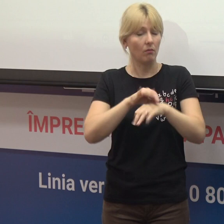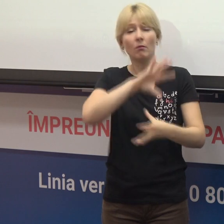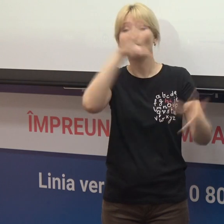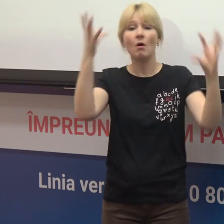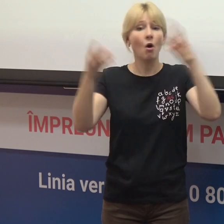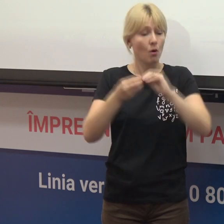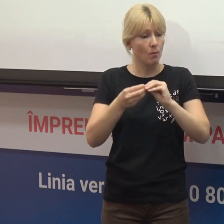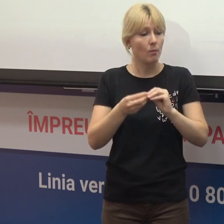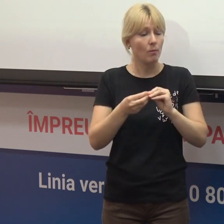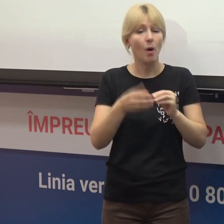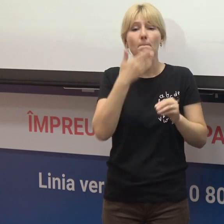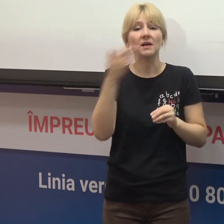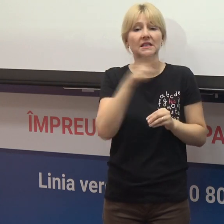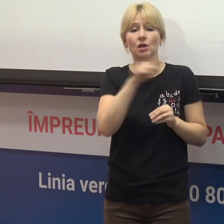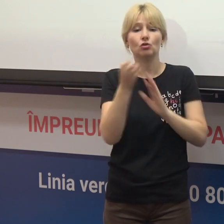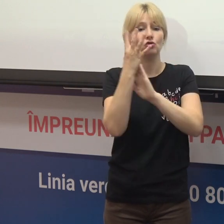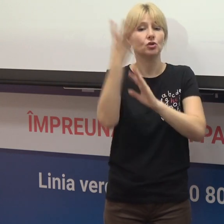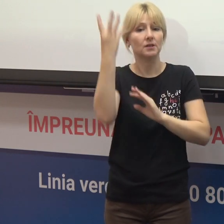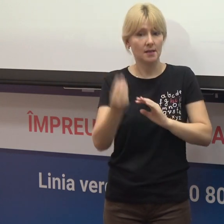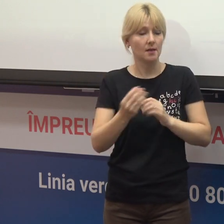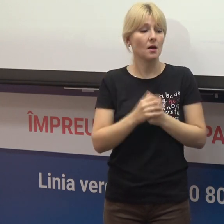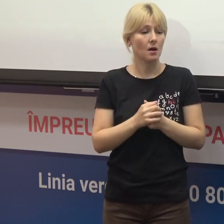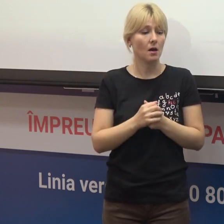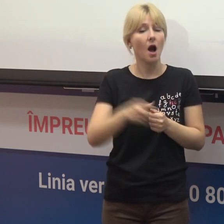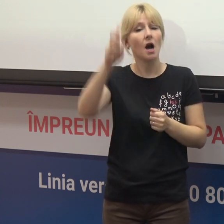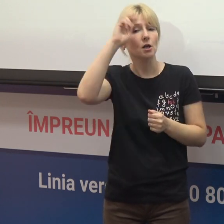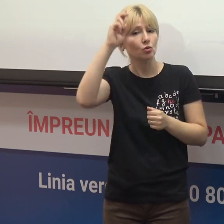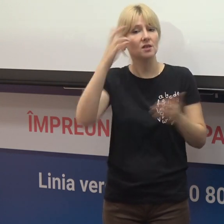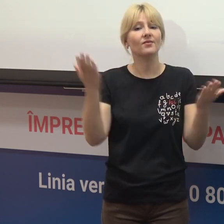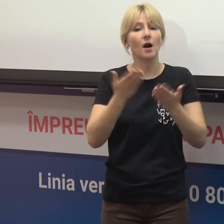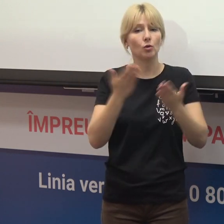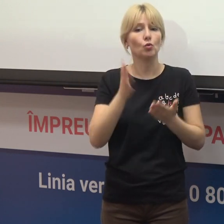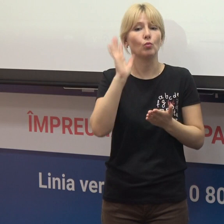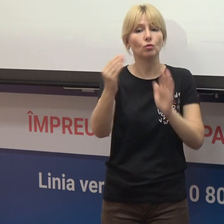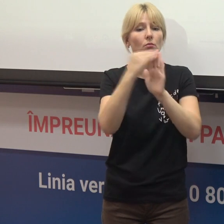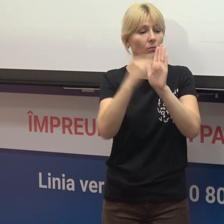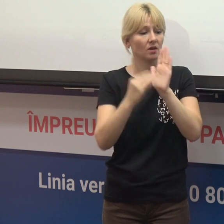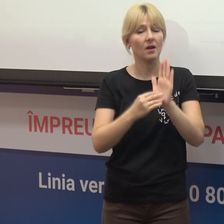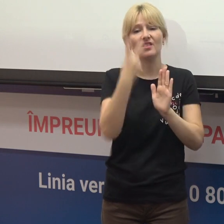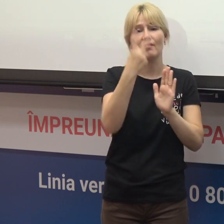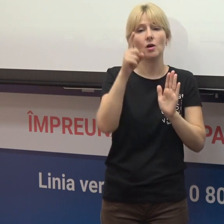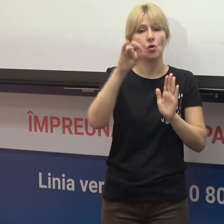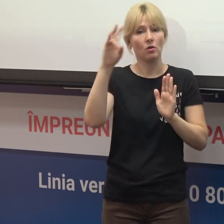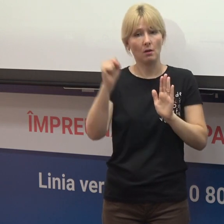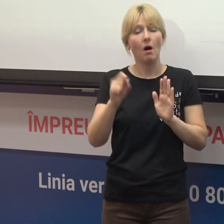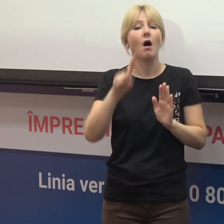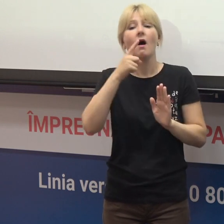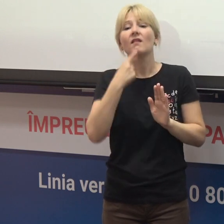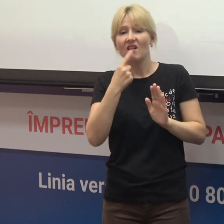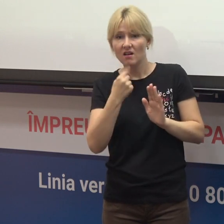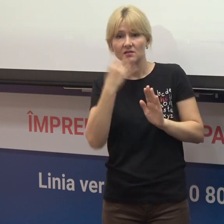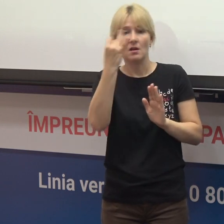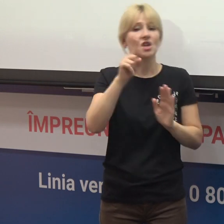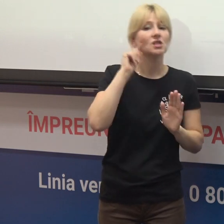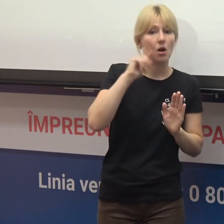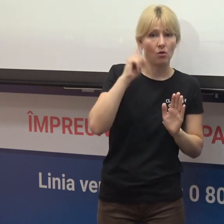cumulative pe ultimele 14 zile, deci țările vor fi clasate în două zone. Este vorba zona roșie și zona